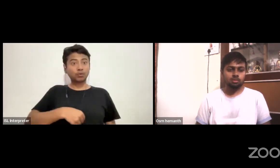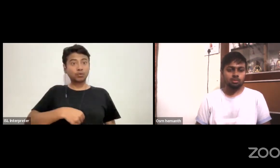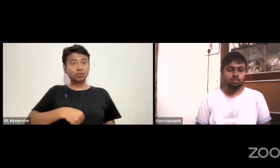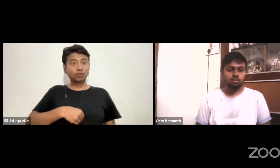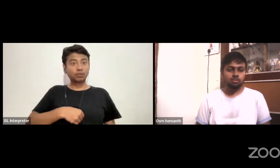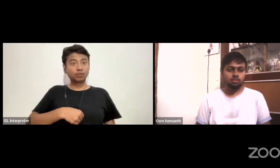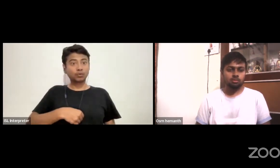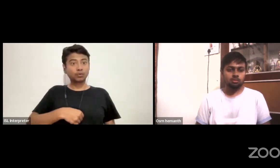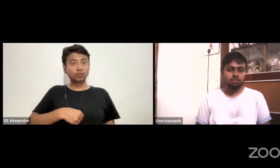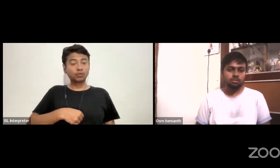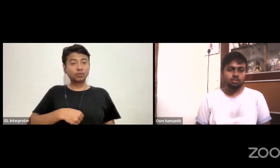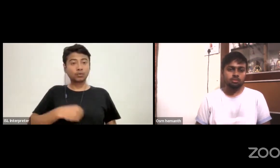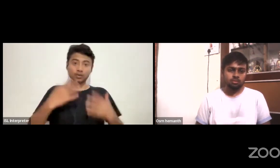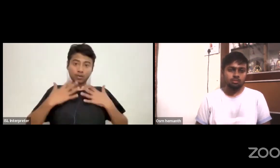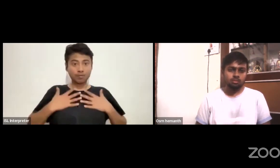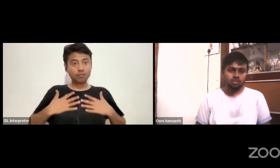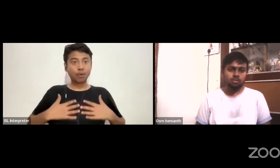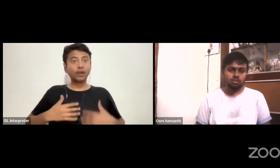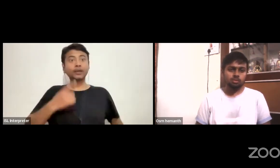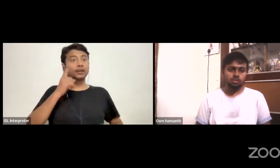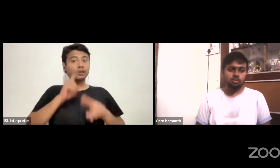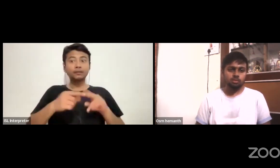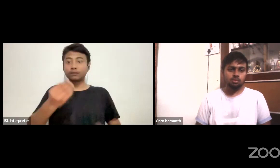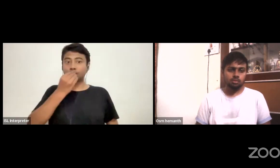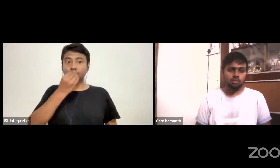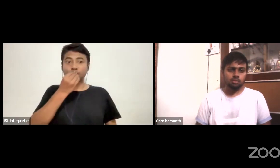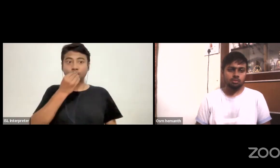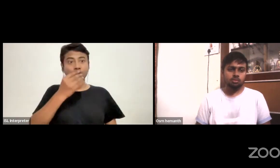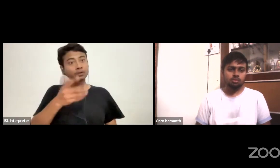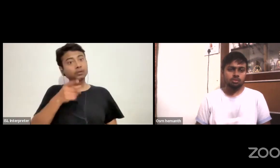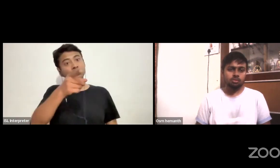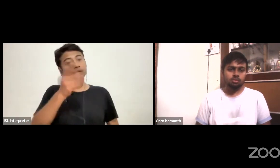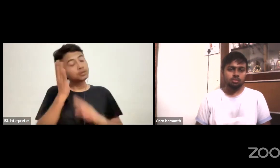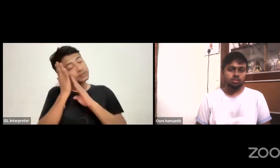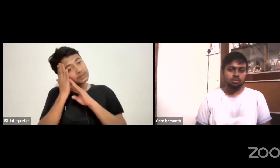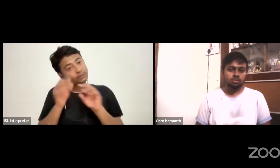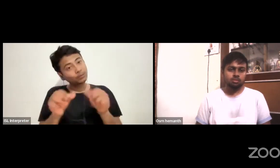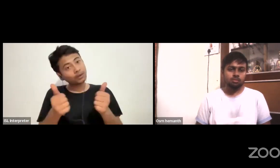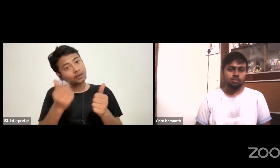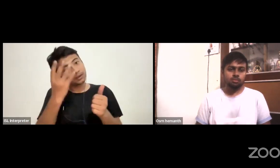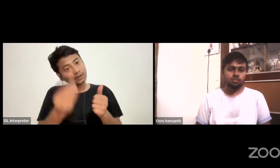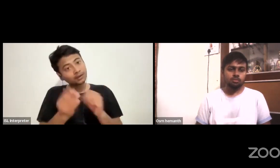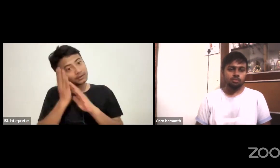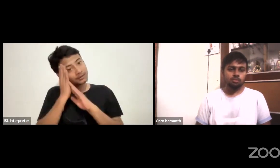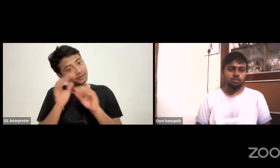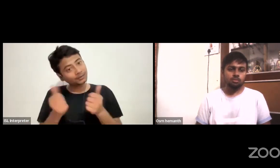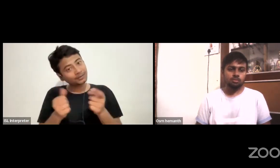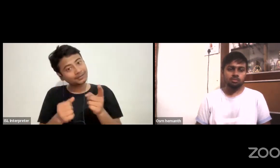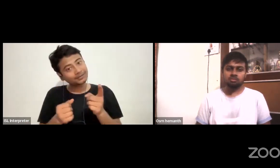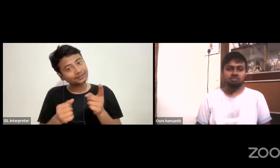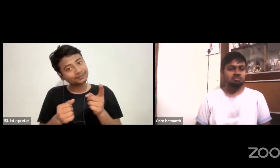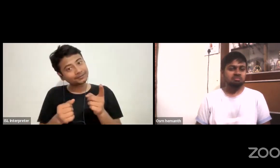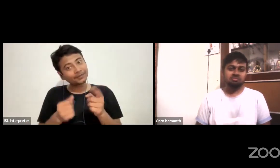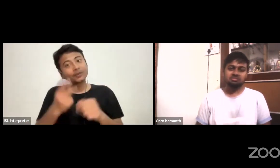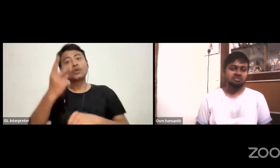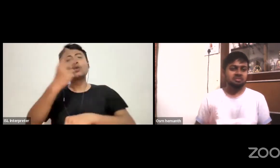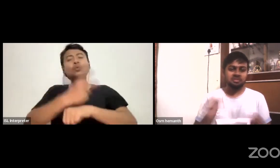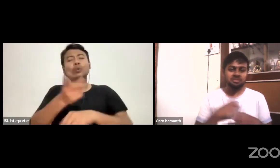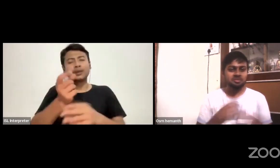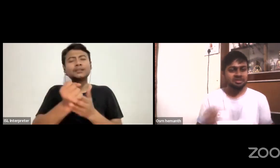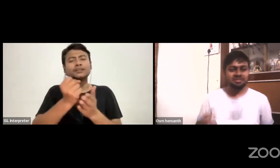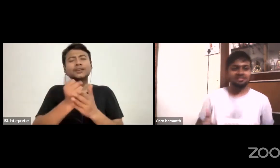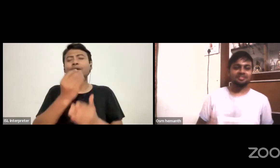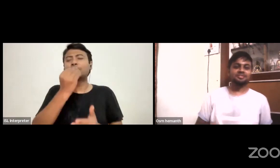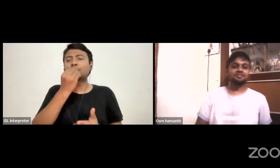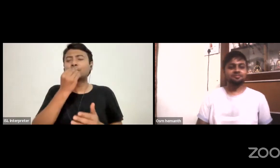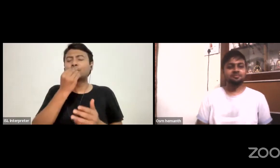है इसको खाना नहीं देंगे तो सेटिस्फाइड हो पाएंगे? ऐसा रात को नींद भी नहीं आएगी, आप 2 दिन खाना मत खाओ, पानी मत पियो, आपको नींद नहीं